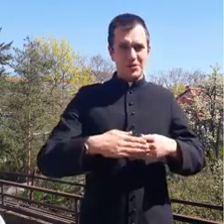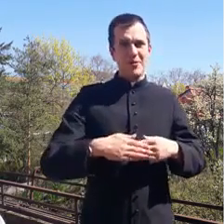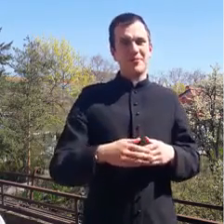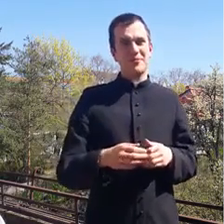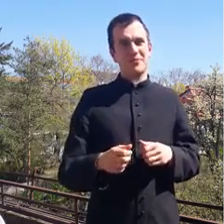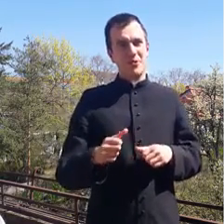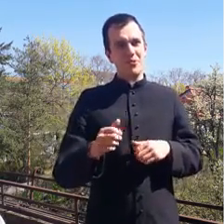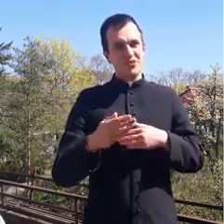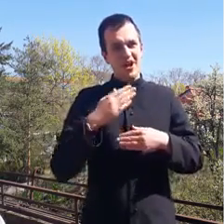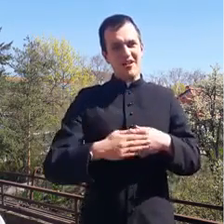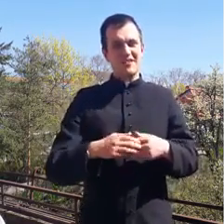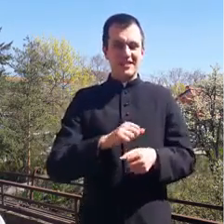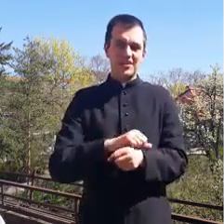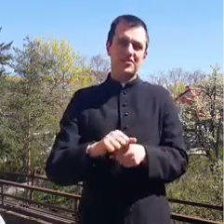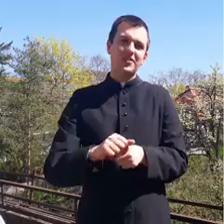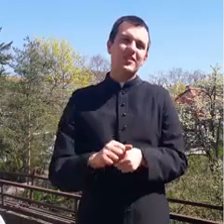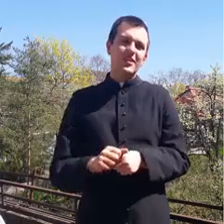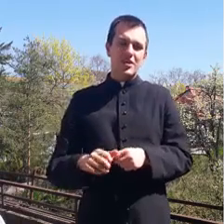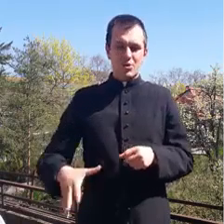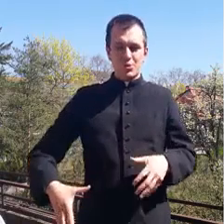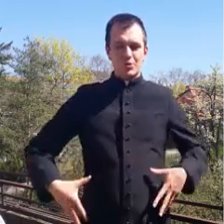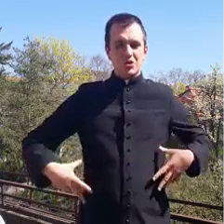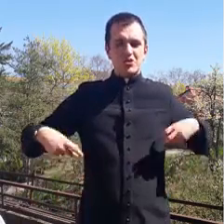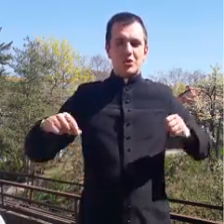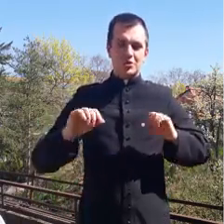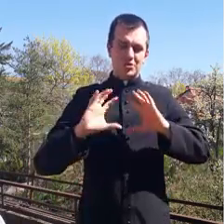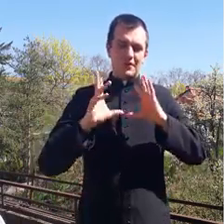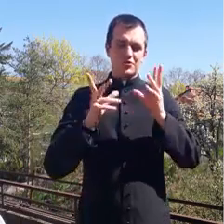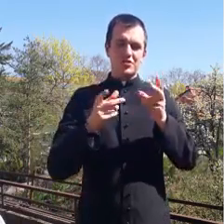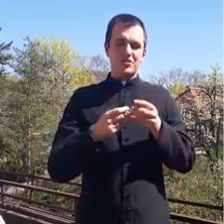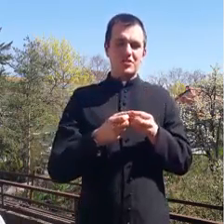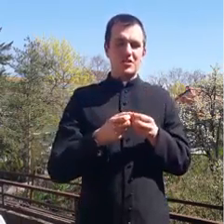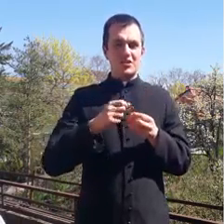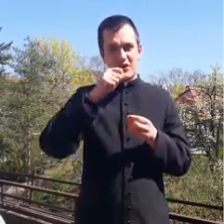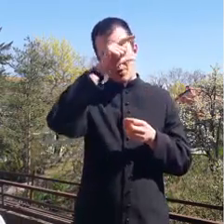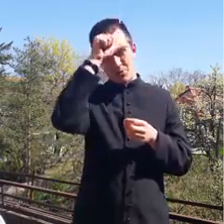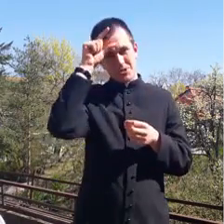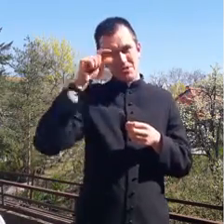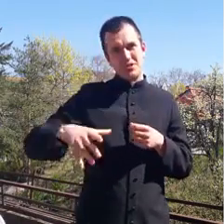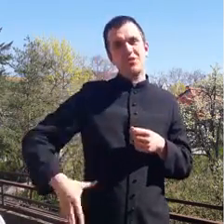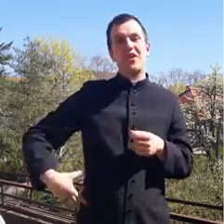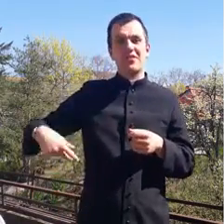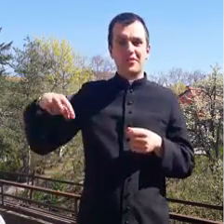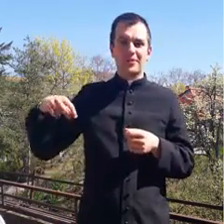blisko końca jest uroczystość wszystkich świętych